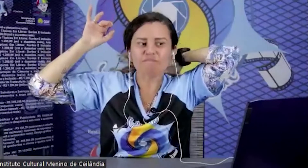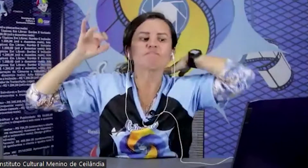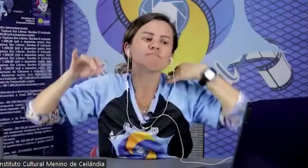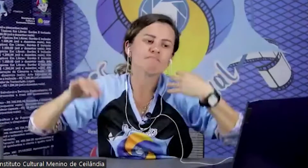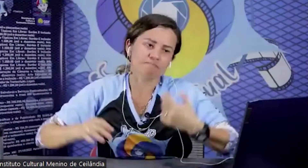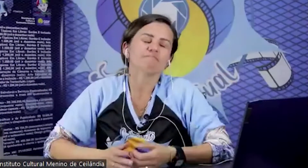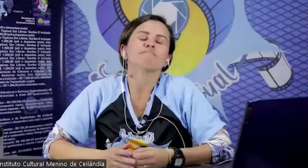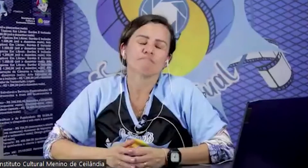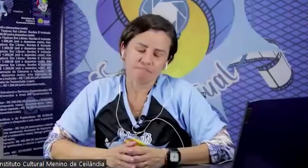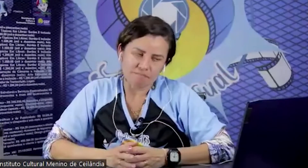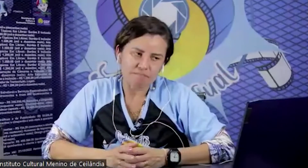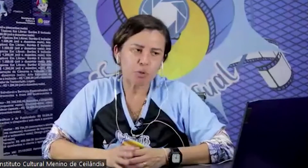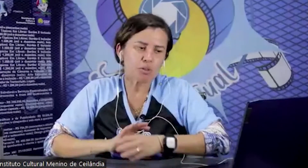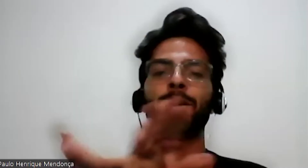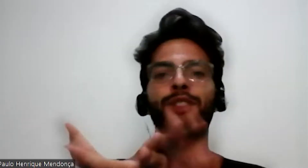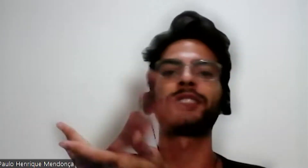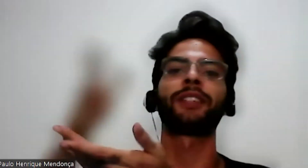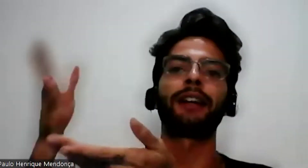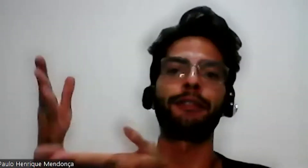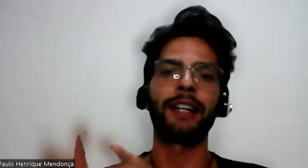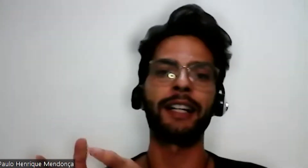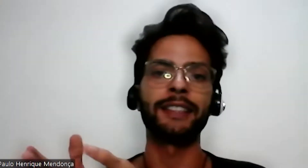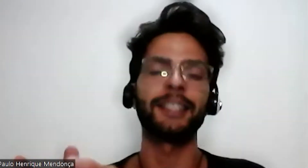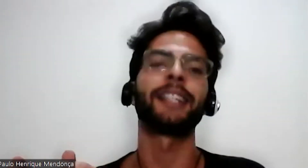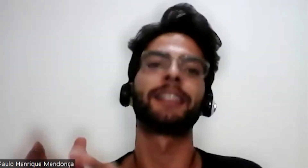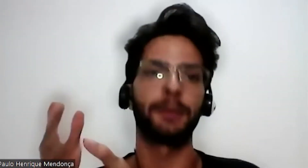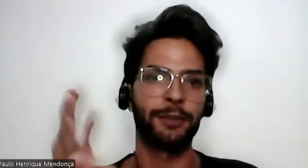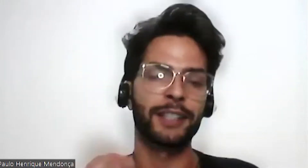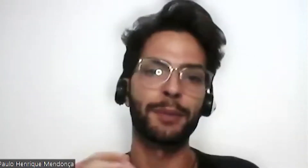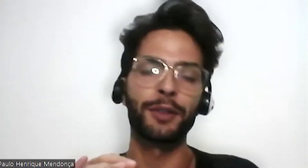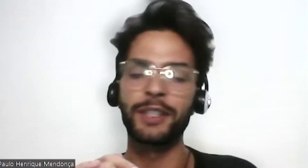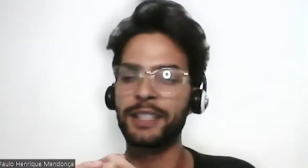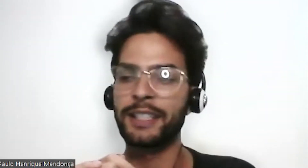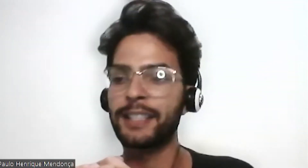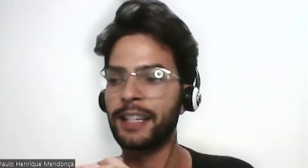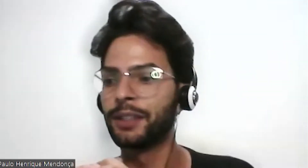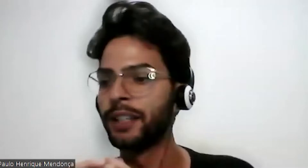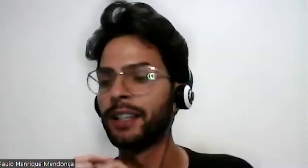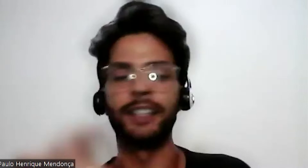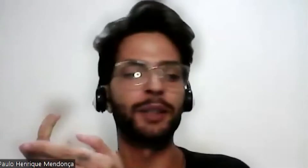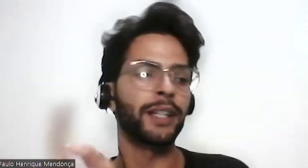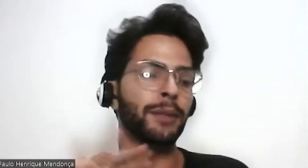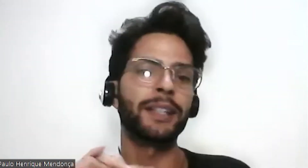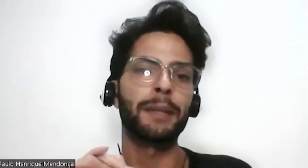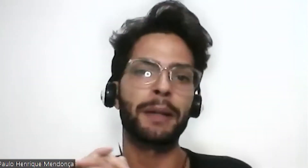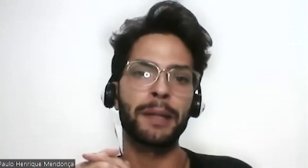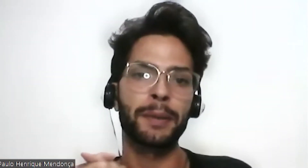Seguir a Português construção da sinalizado. frase, fazer o português sinalizado. Tanto é que eu mandei para minha prima